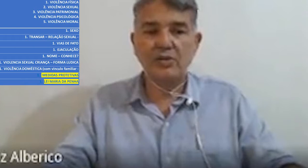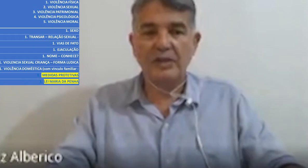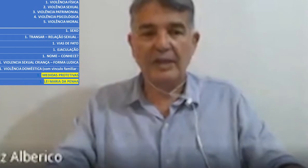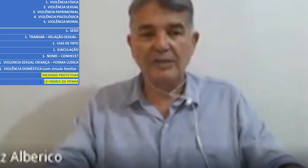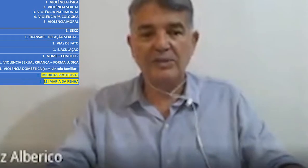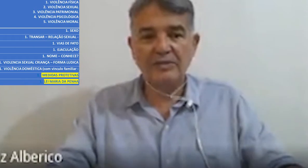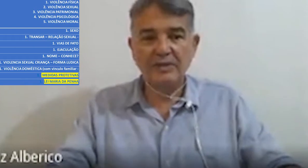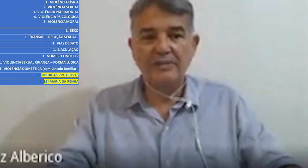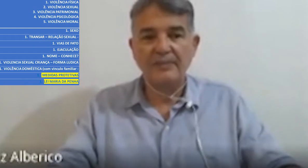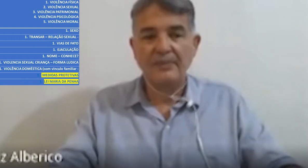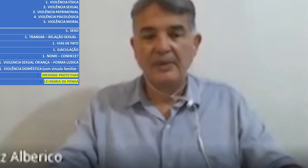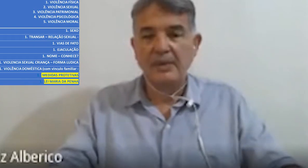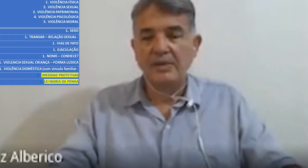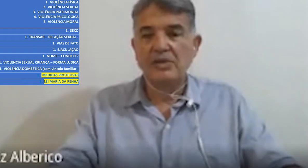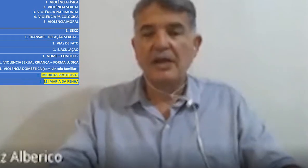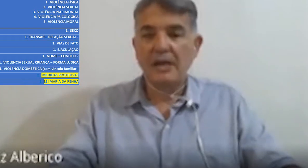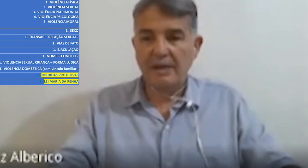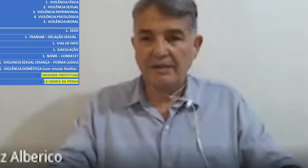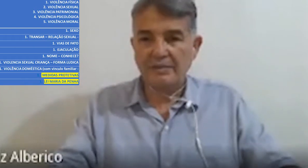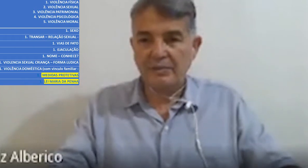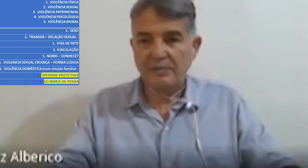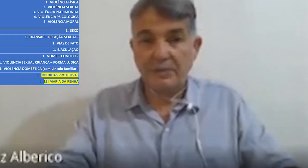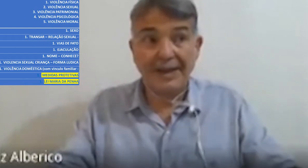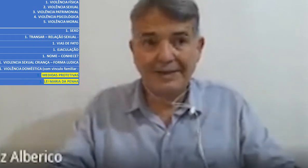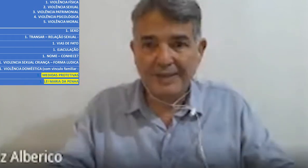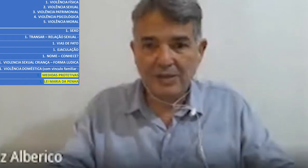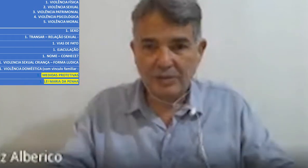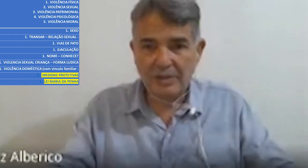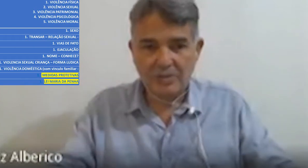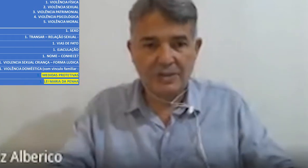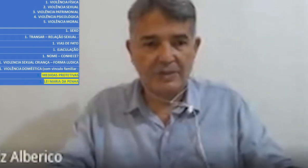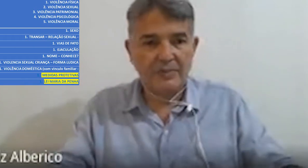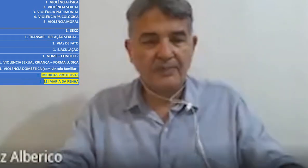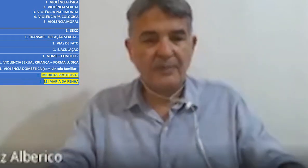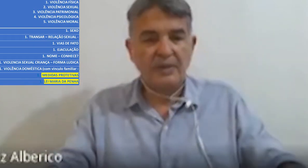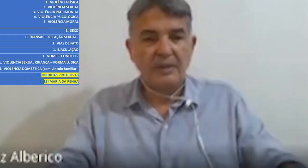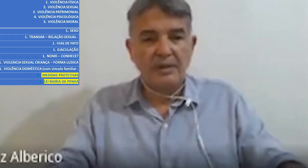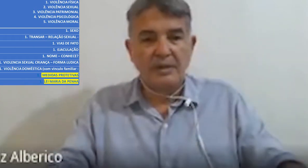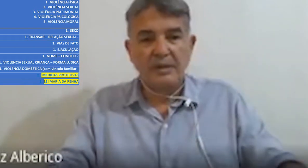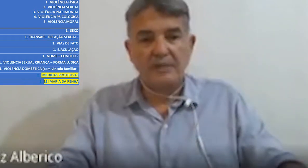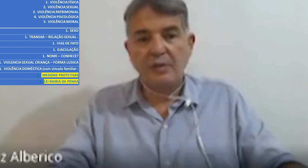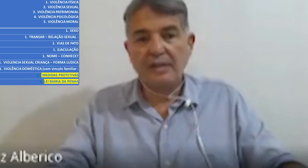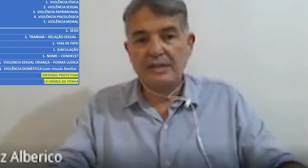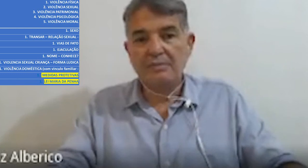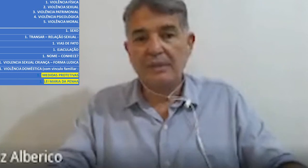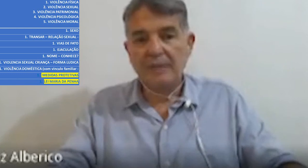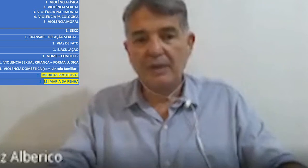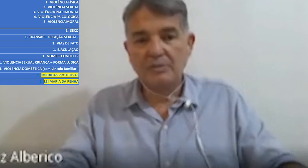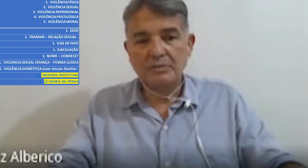história narrativa, já é característico da situação. A violência mental,